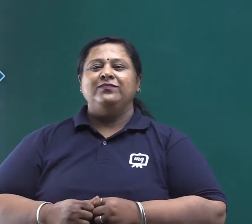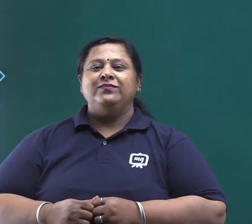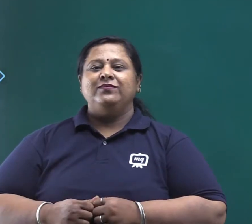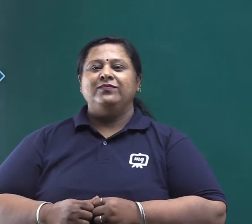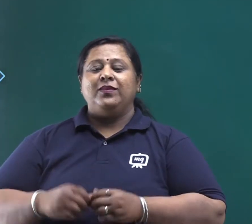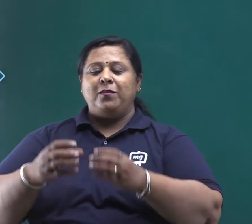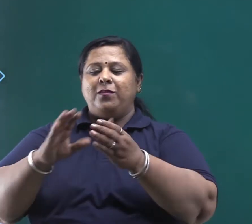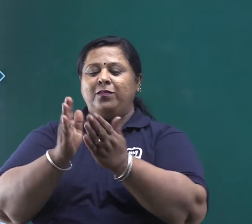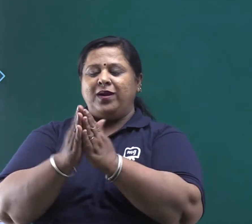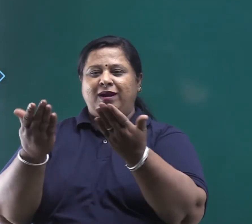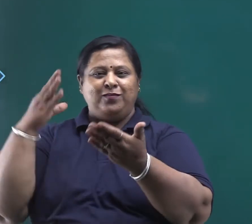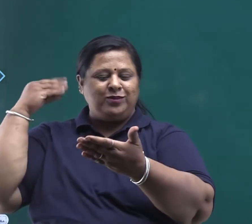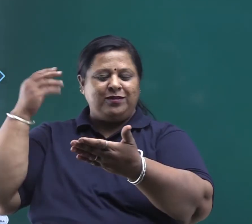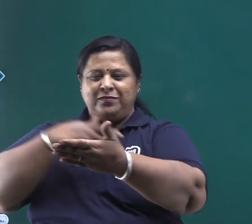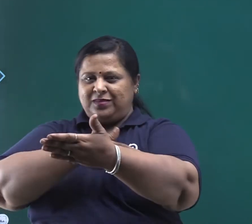पाठ्यपुस्तक वसंत